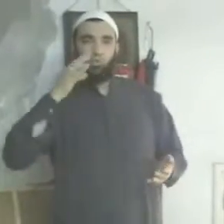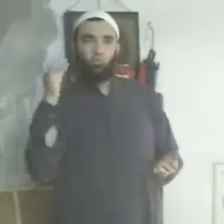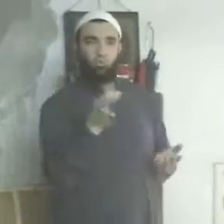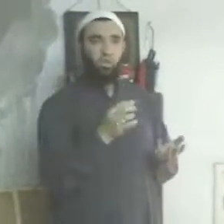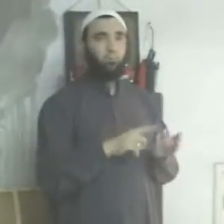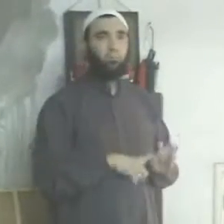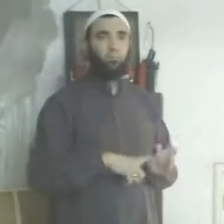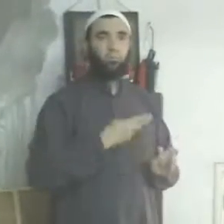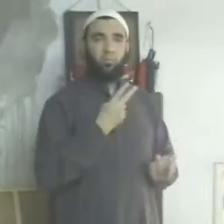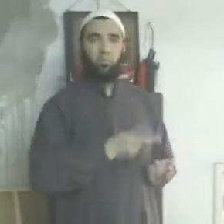كذا؟